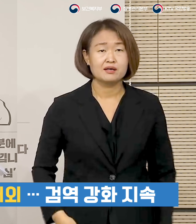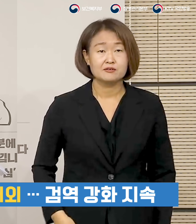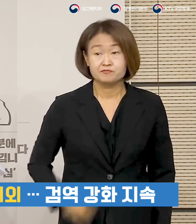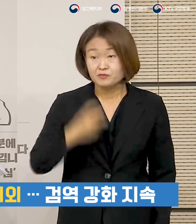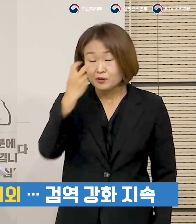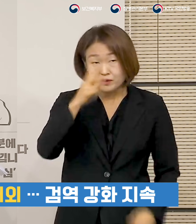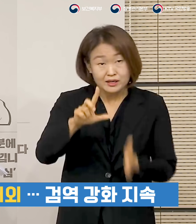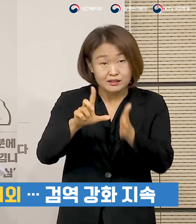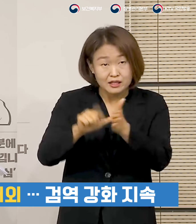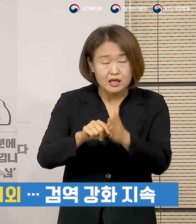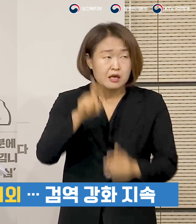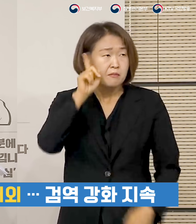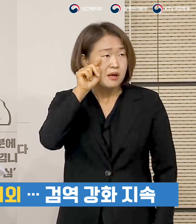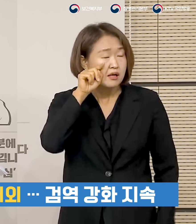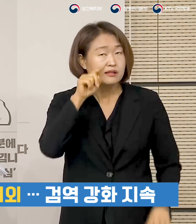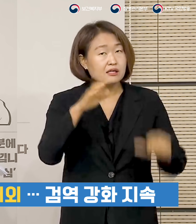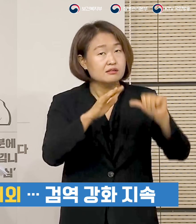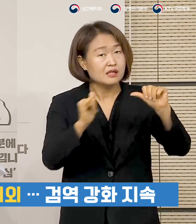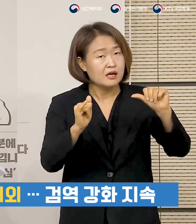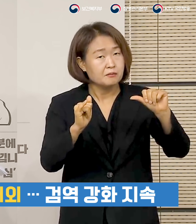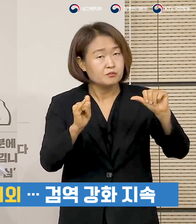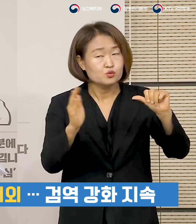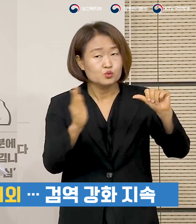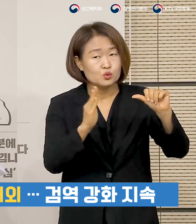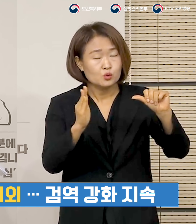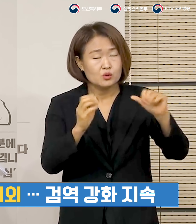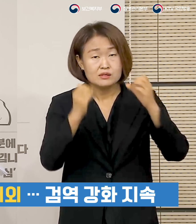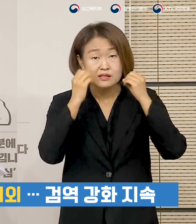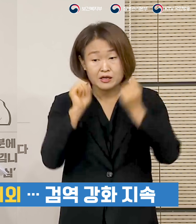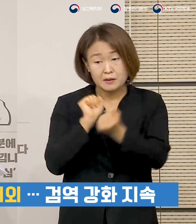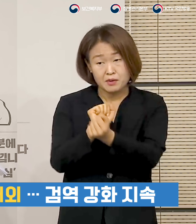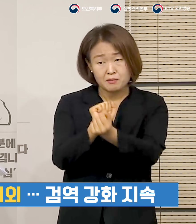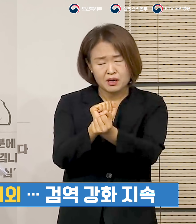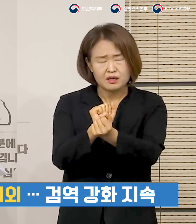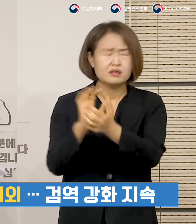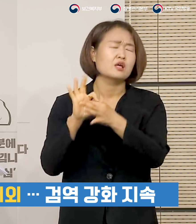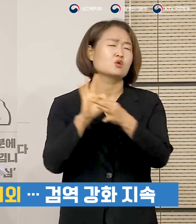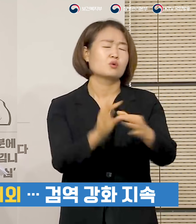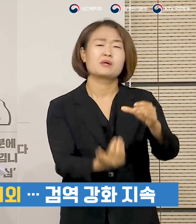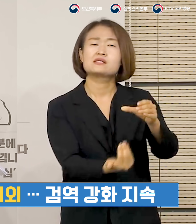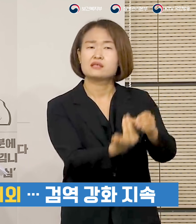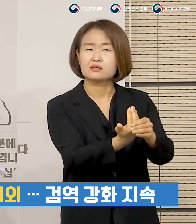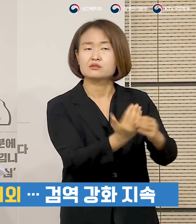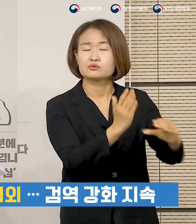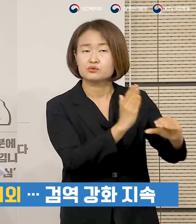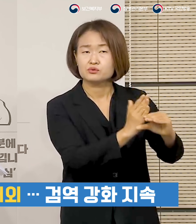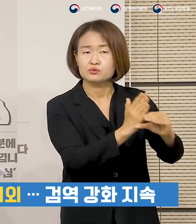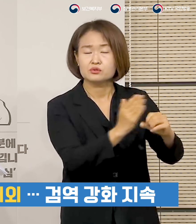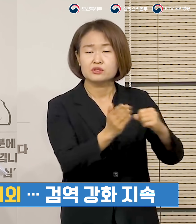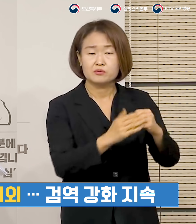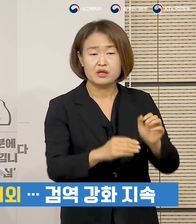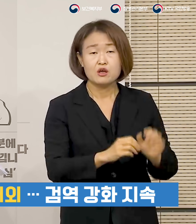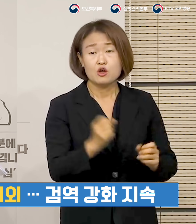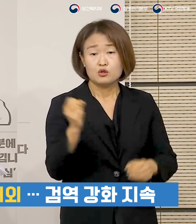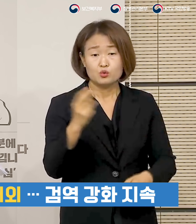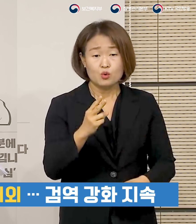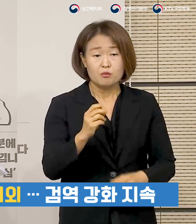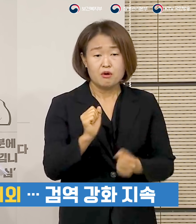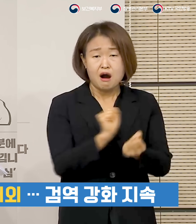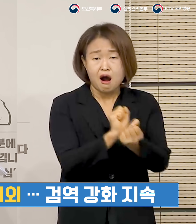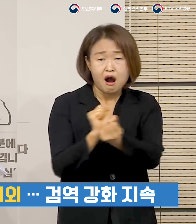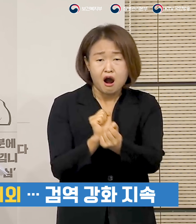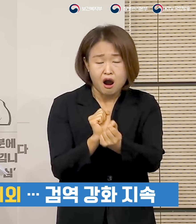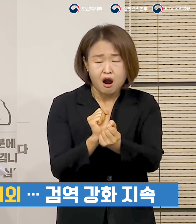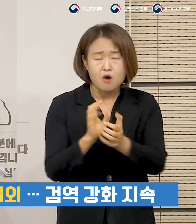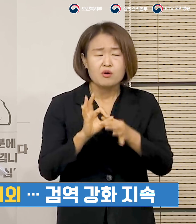단계에서 매일 5명 내외의 신규 확진 환자가 발생하고 있기 때문에 코로나19 확산 방지를 위해서는